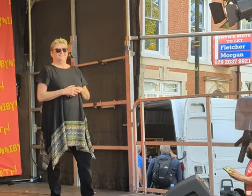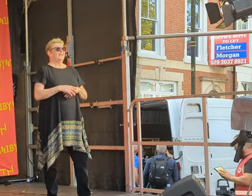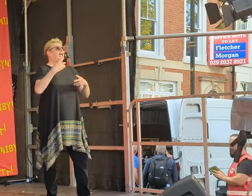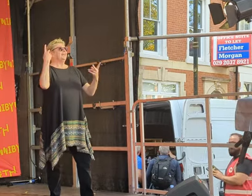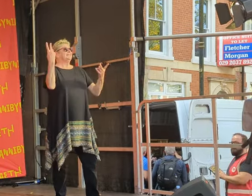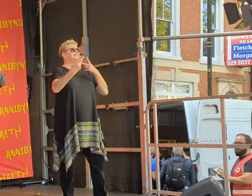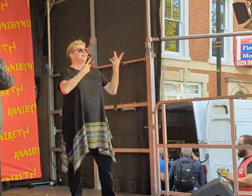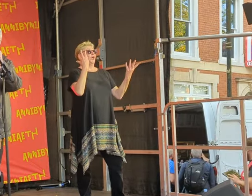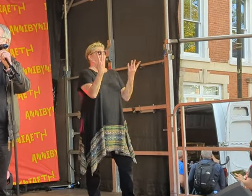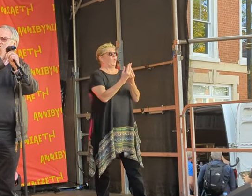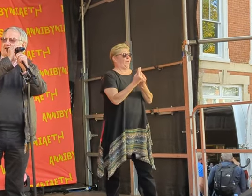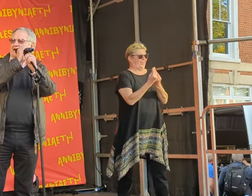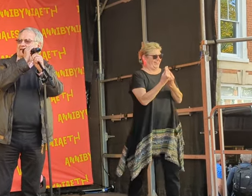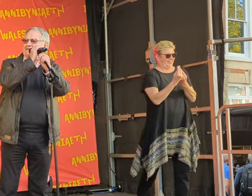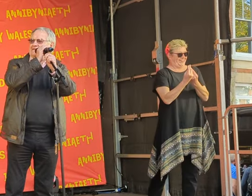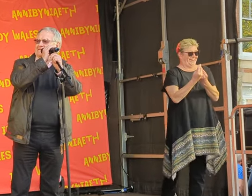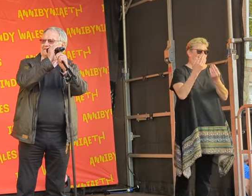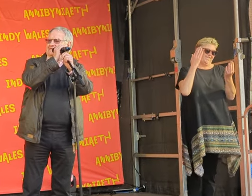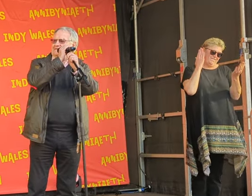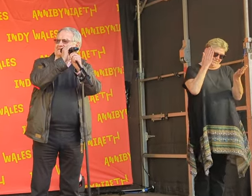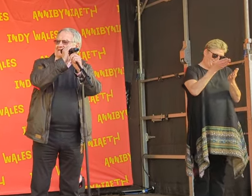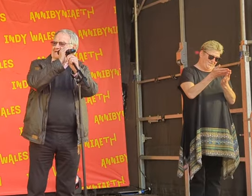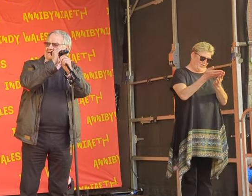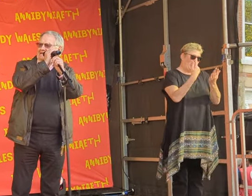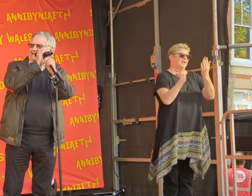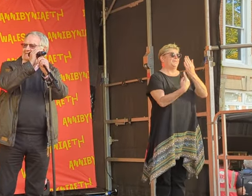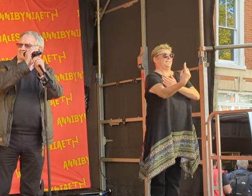Canwch gyda ni. Dros annibyniaeth.